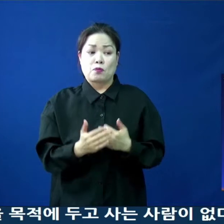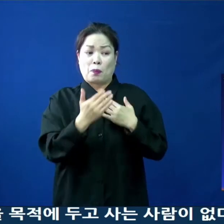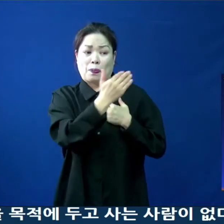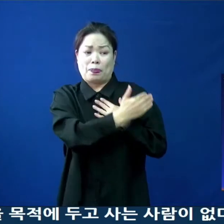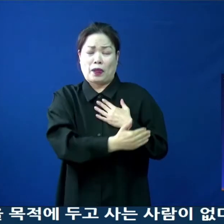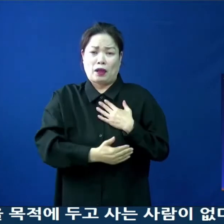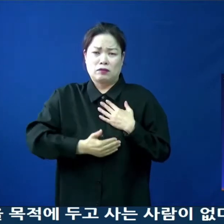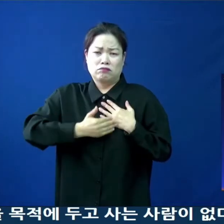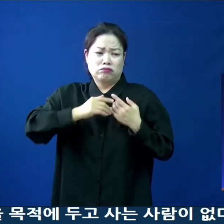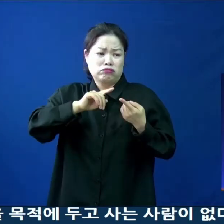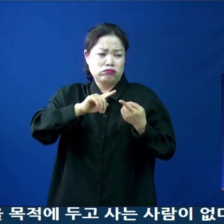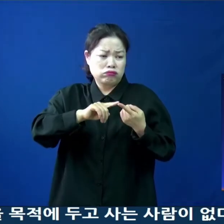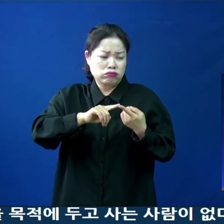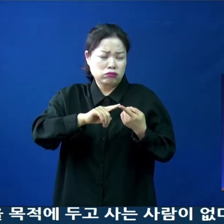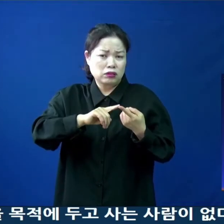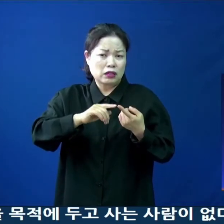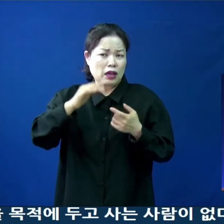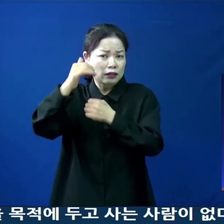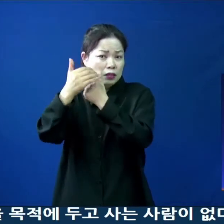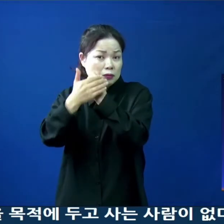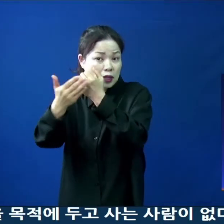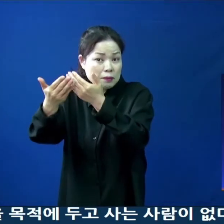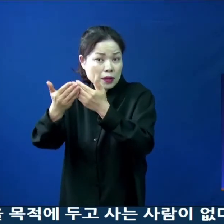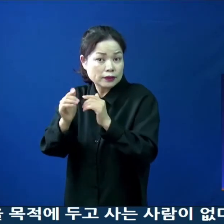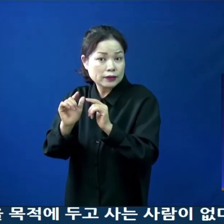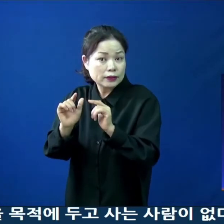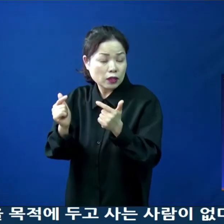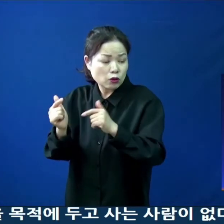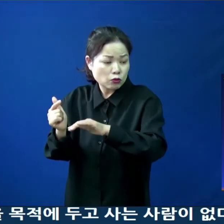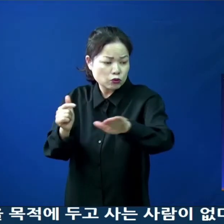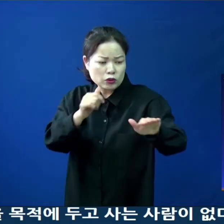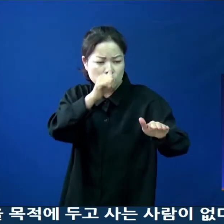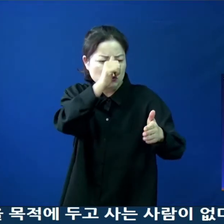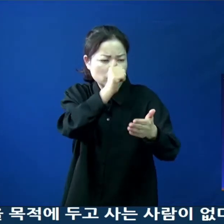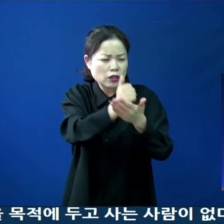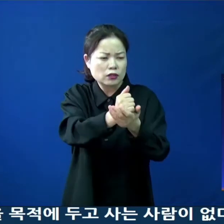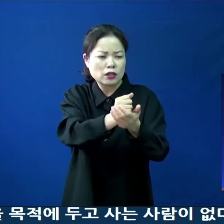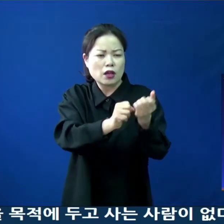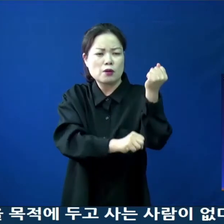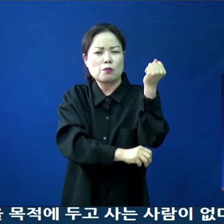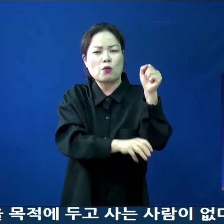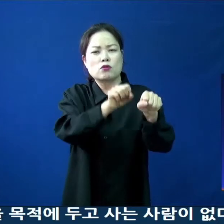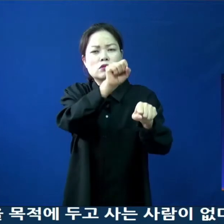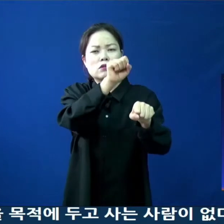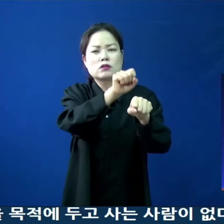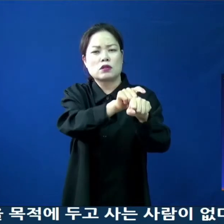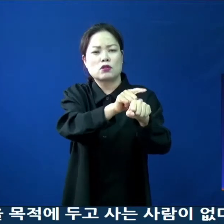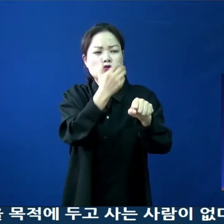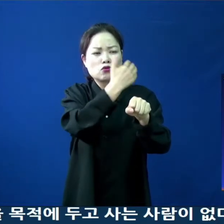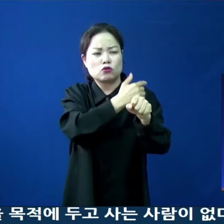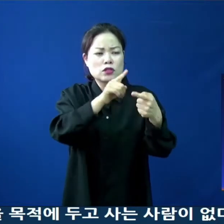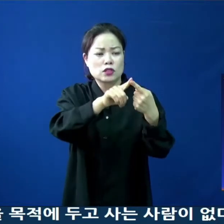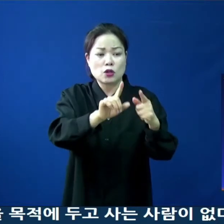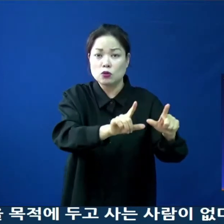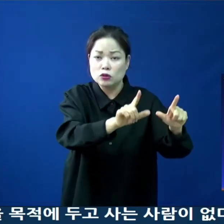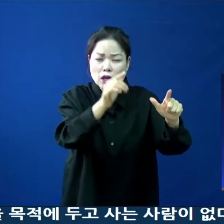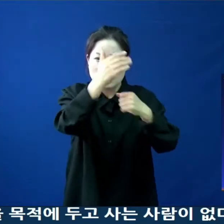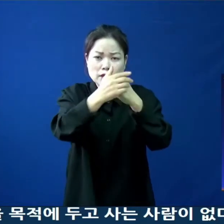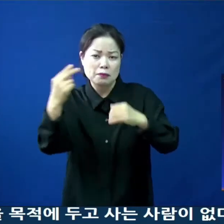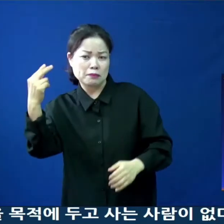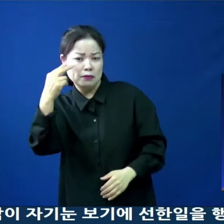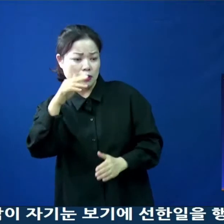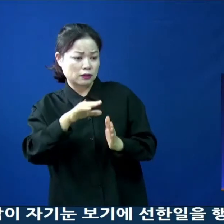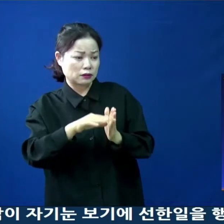육신에 따라서 하나님의 은혜를 받지 않고 우리 죄된 본성인 이 육신에 따라서 살면 하나님 보실